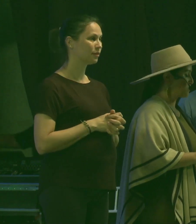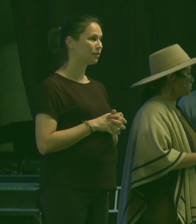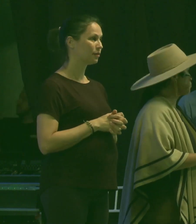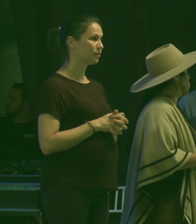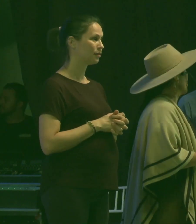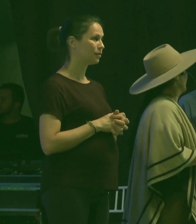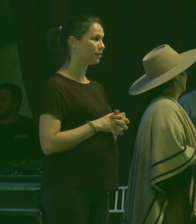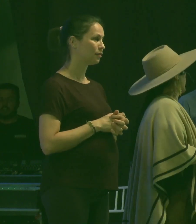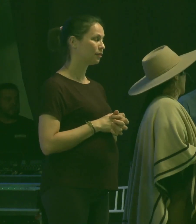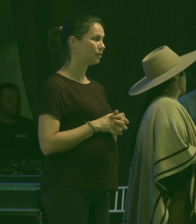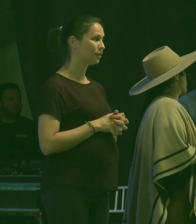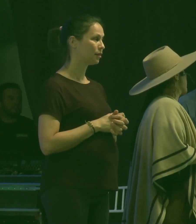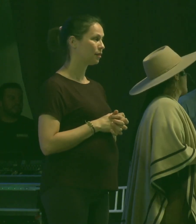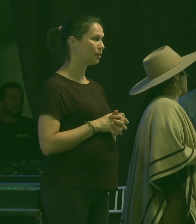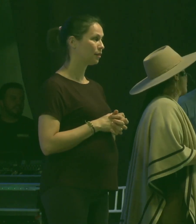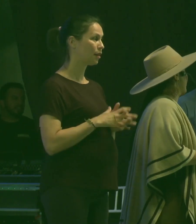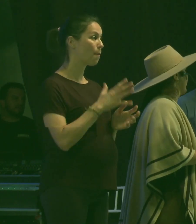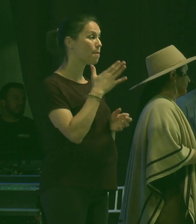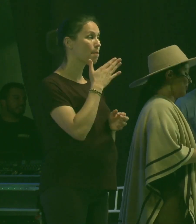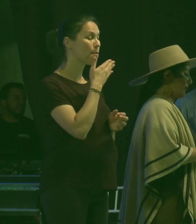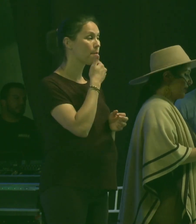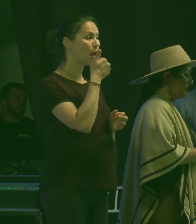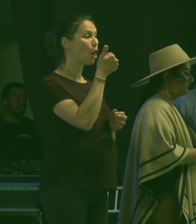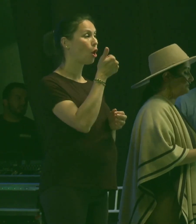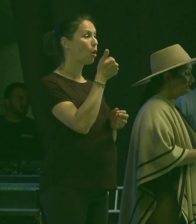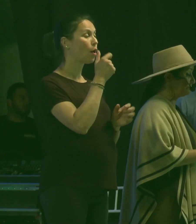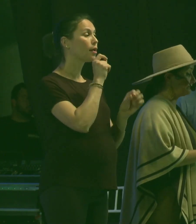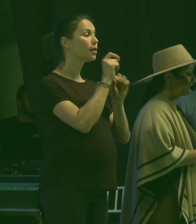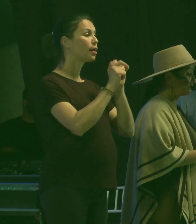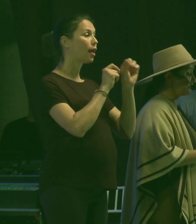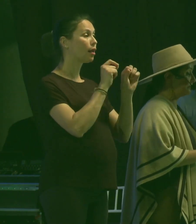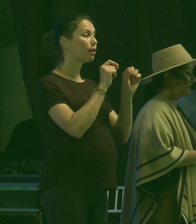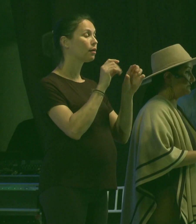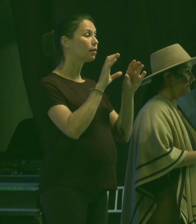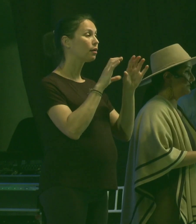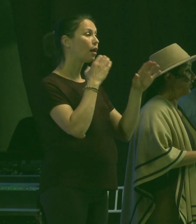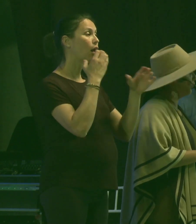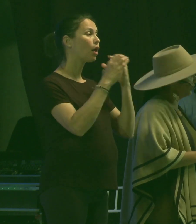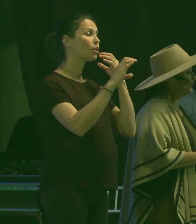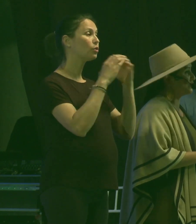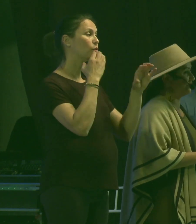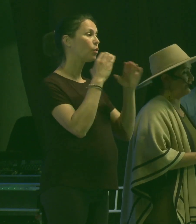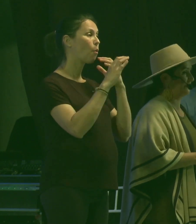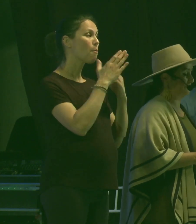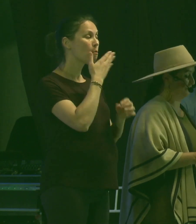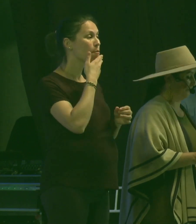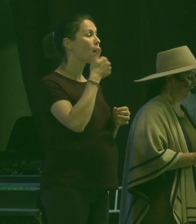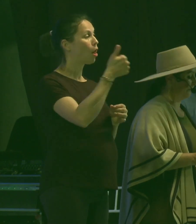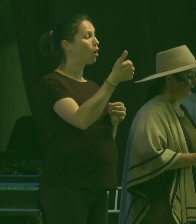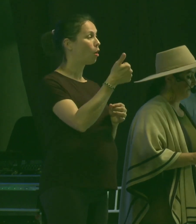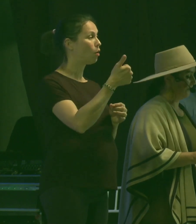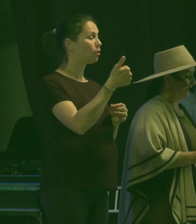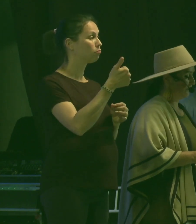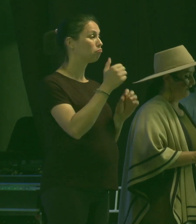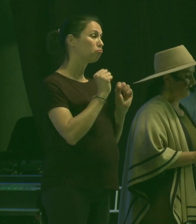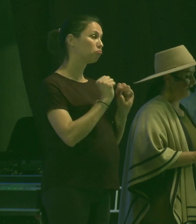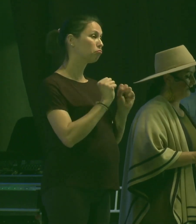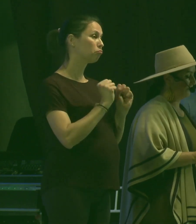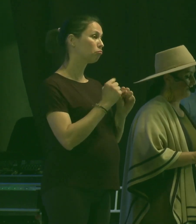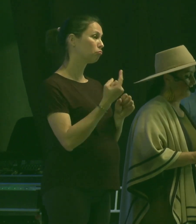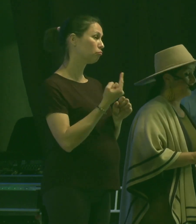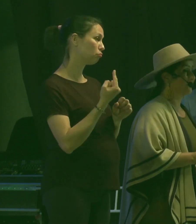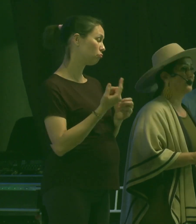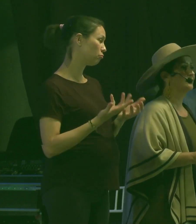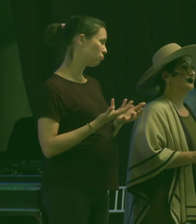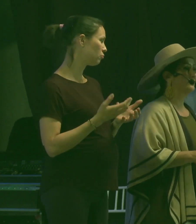vai à melhor interpretação, pode ser individual ou pode ser coletiva. Coletiva, o troféu mais